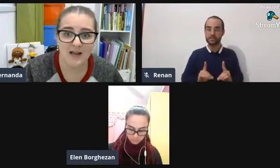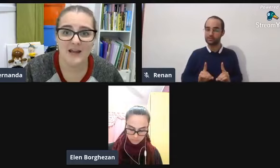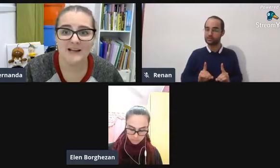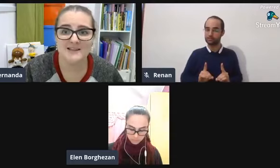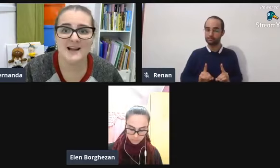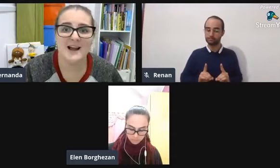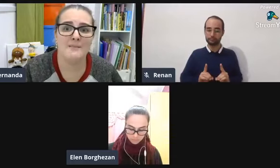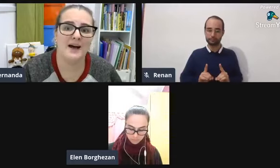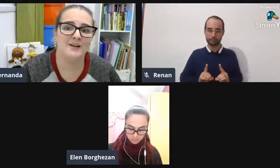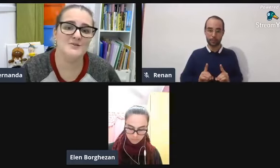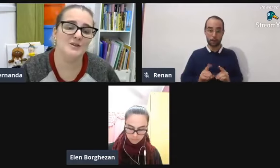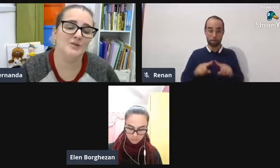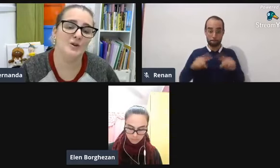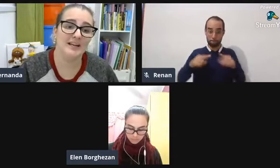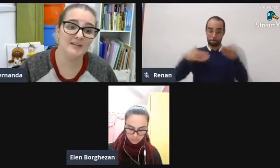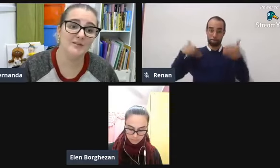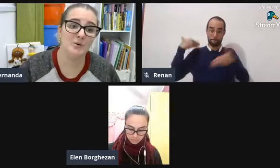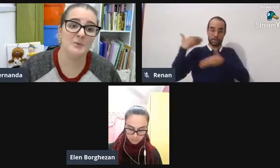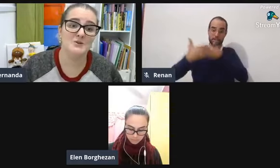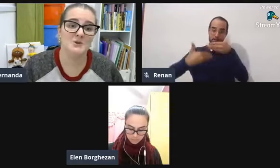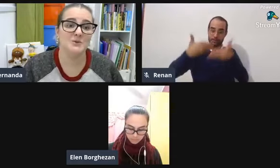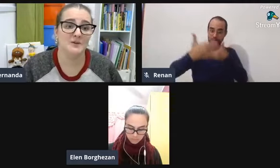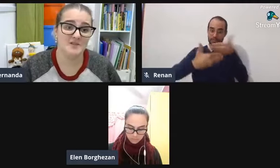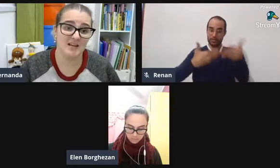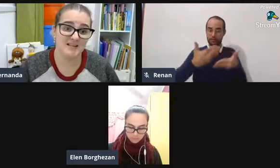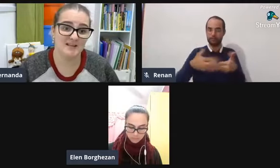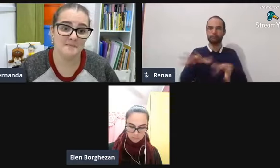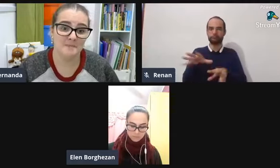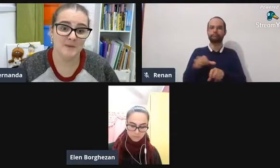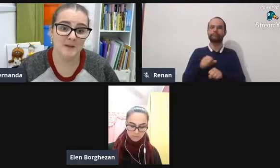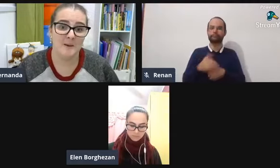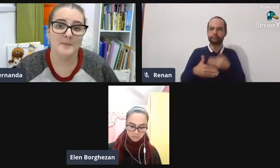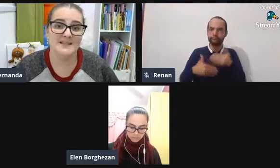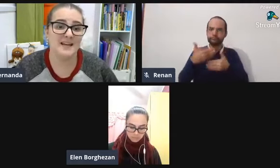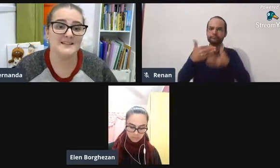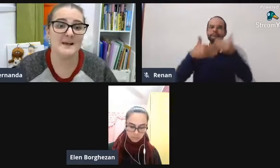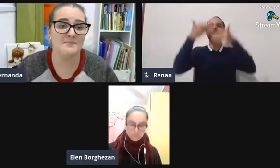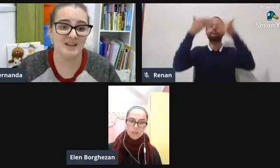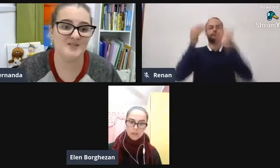tempo, eles acabaram se tornando pessoas com deficiência.